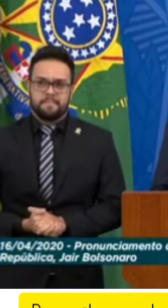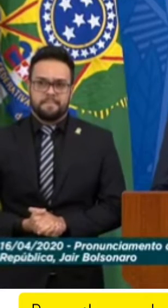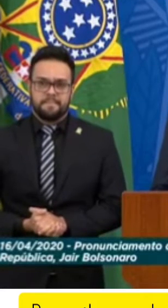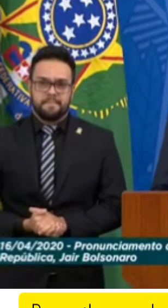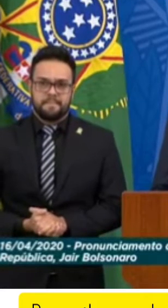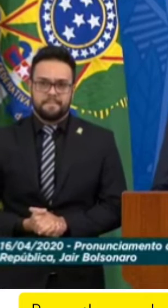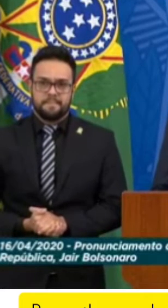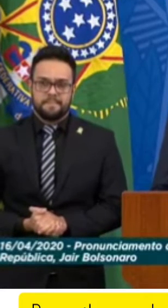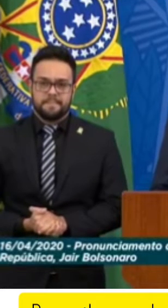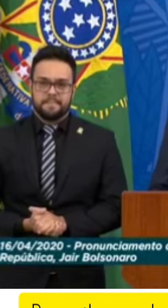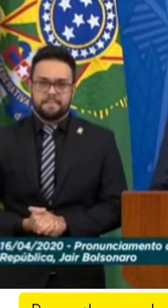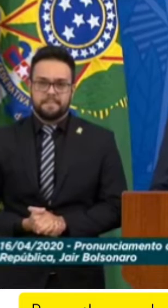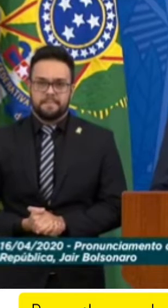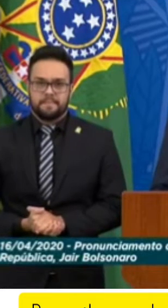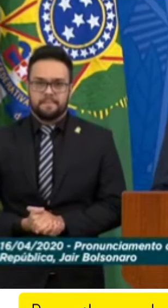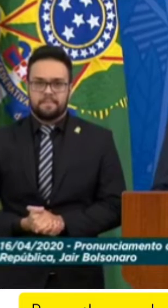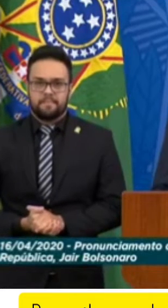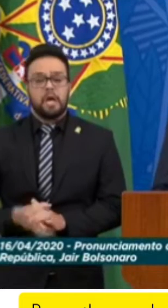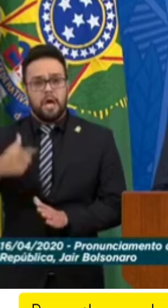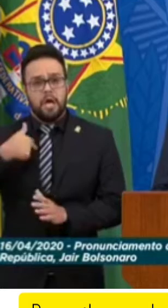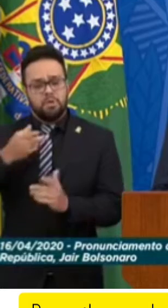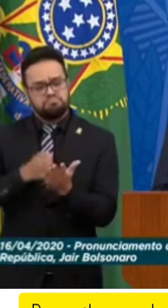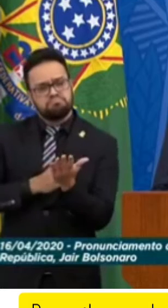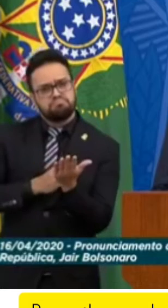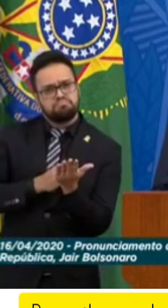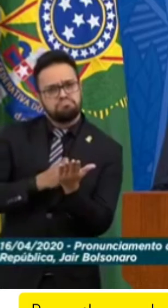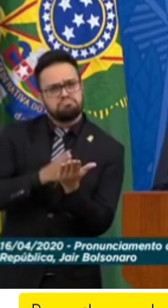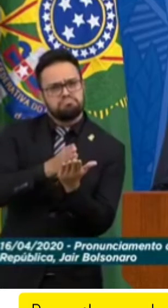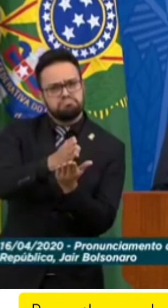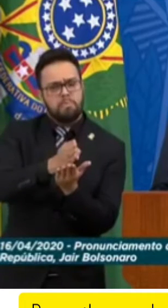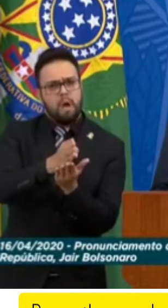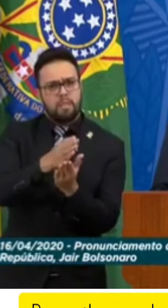Essa será a minha linha de atuação.